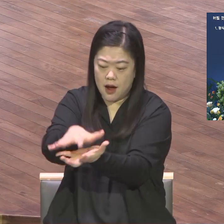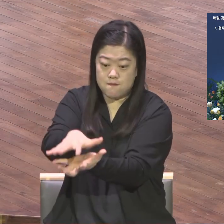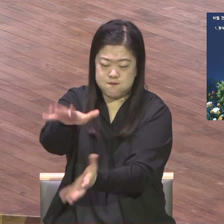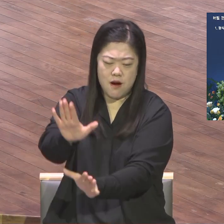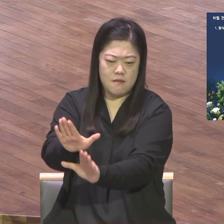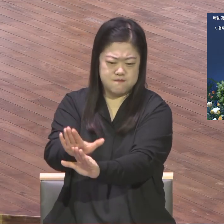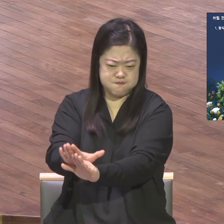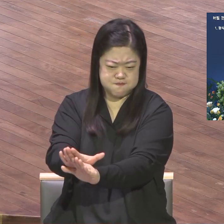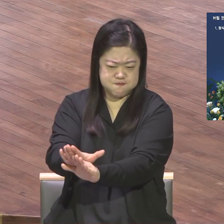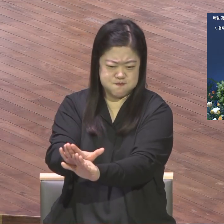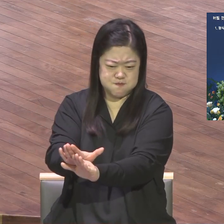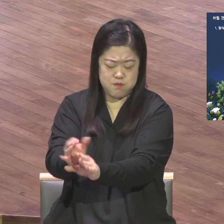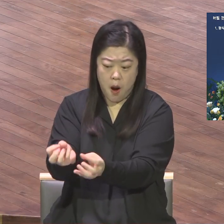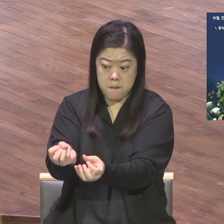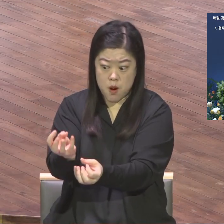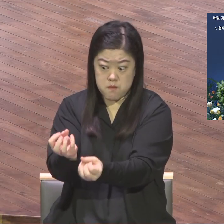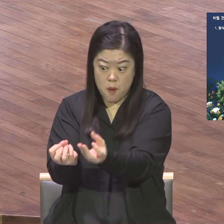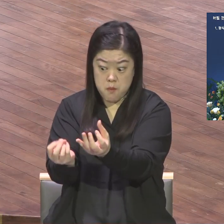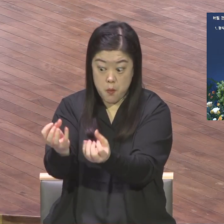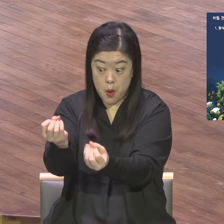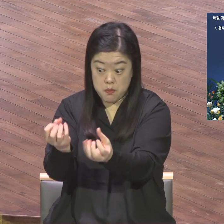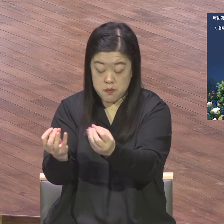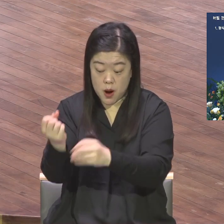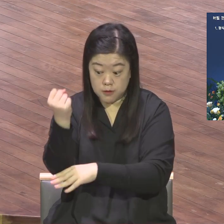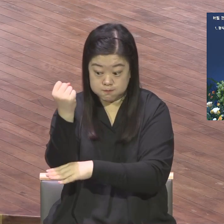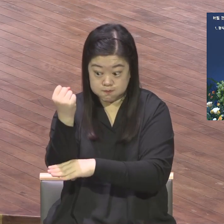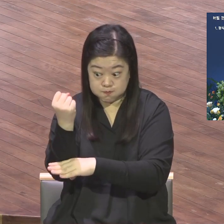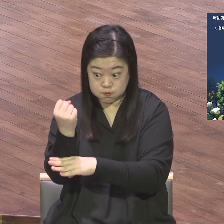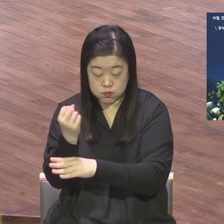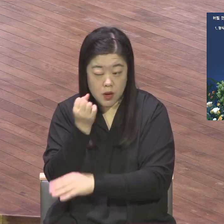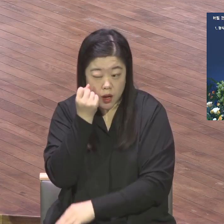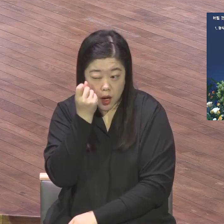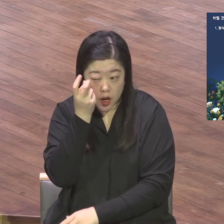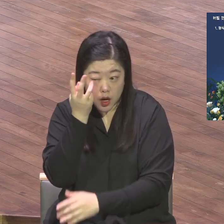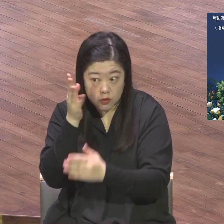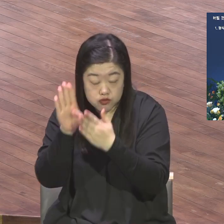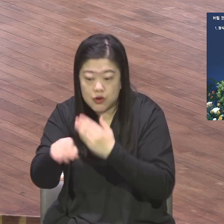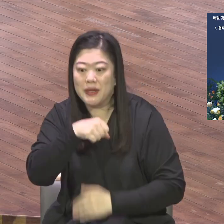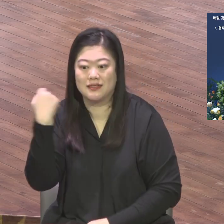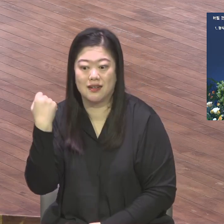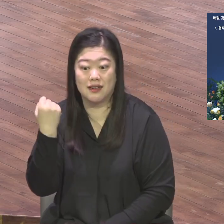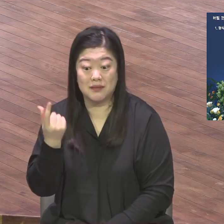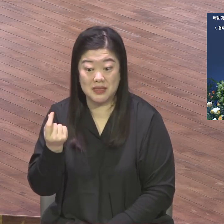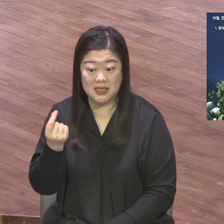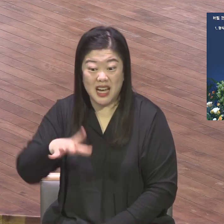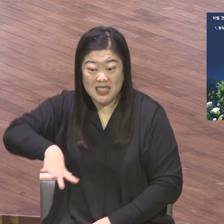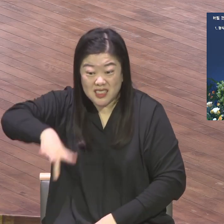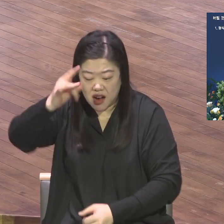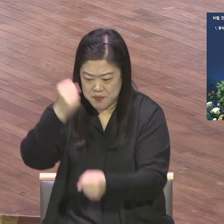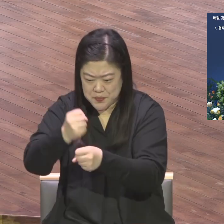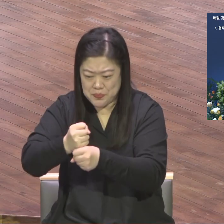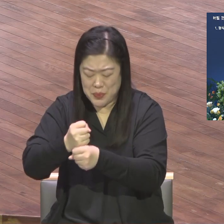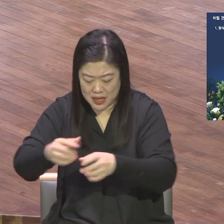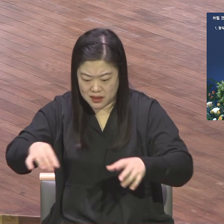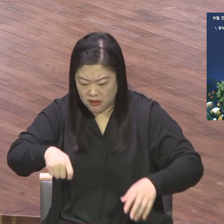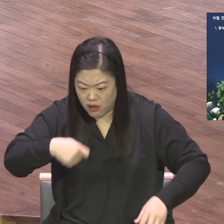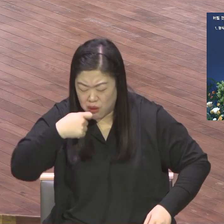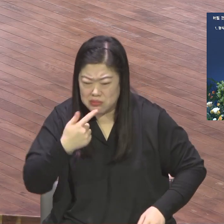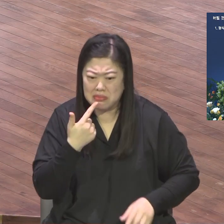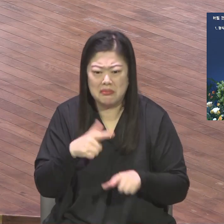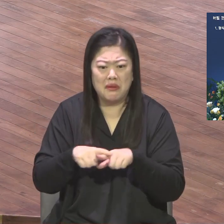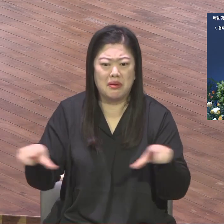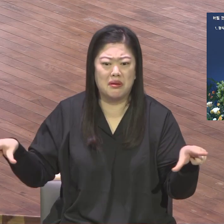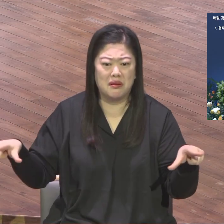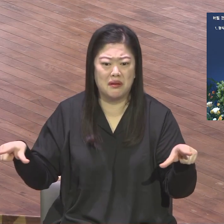포도주가 탄력이 없는 낡은 가죽 부대에 넣으면 어떻게 되었냐? 새 포도주가 발효가 되기 시작하고